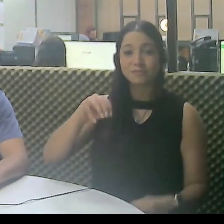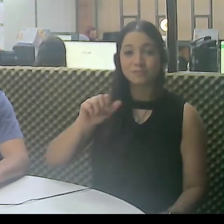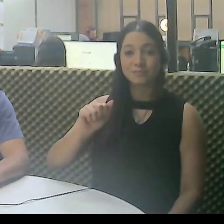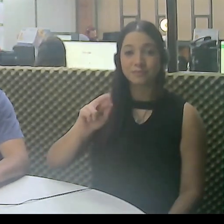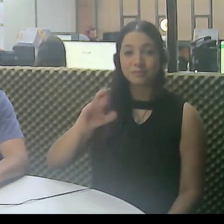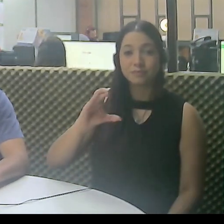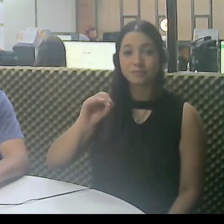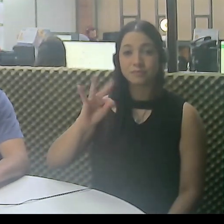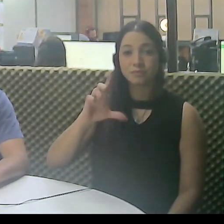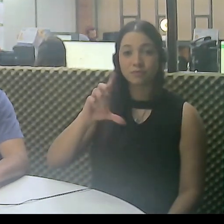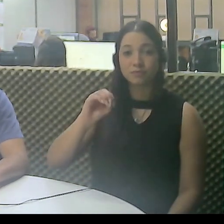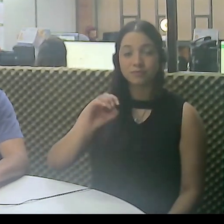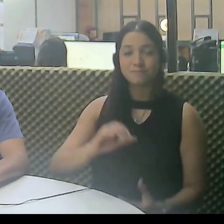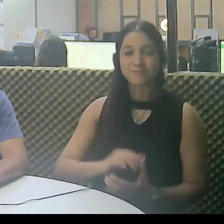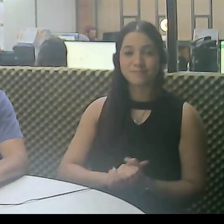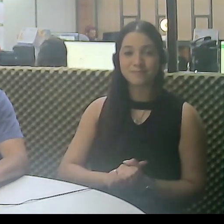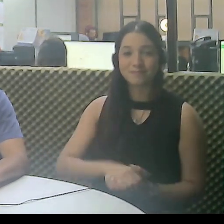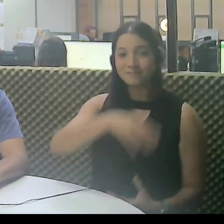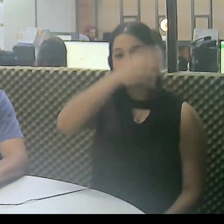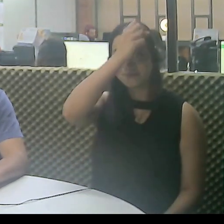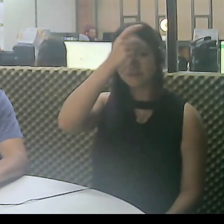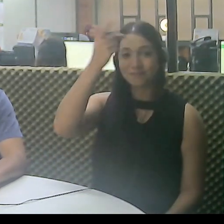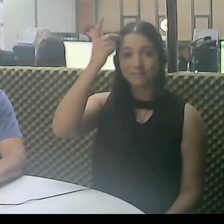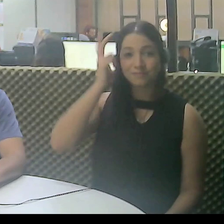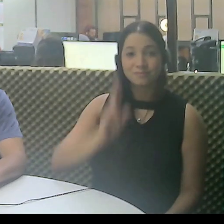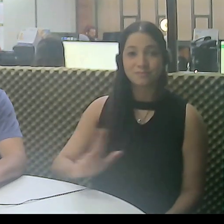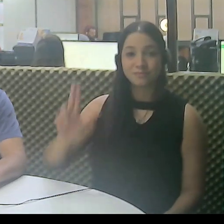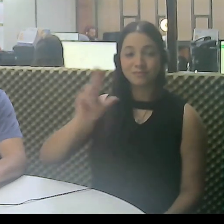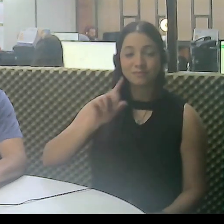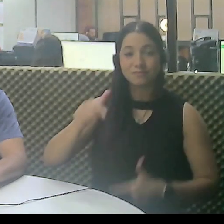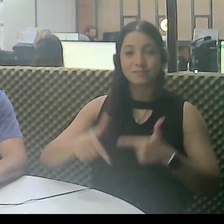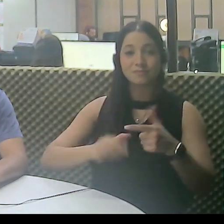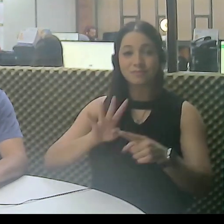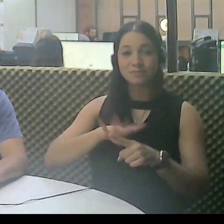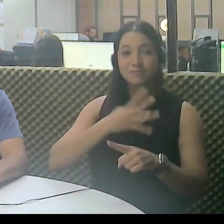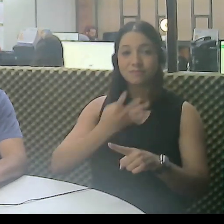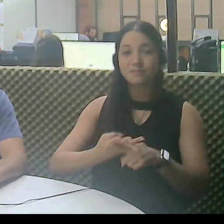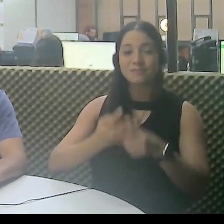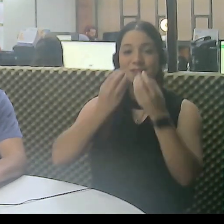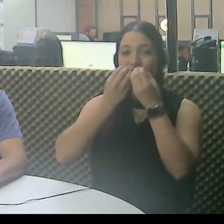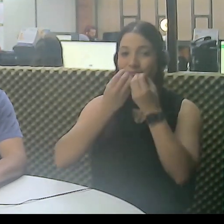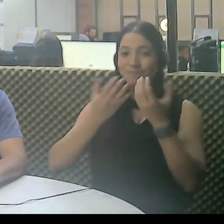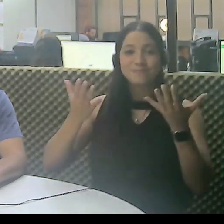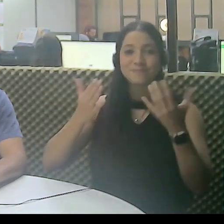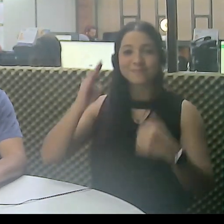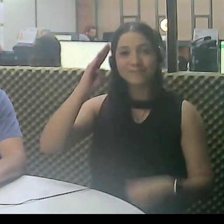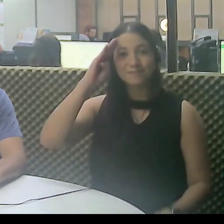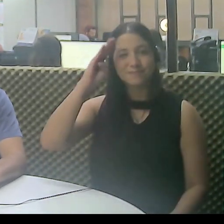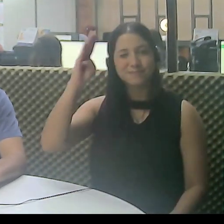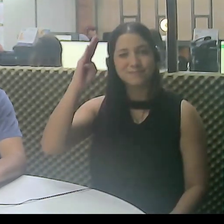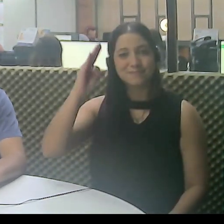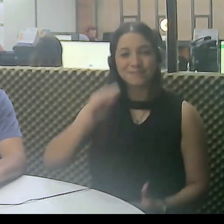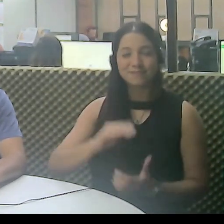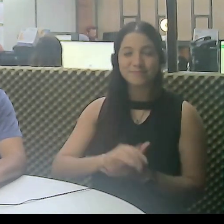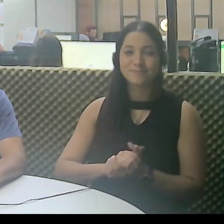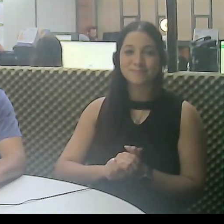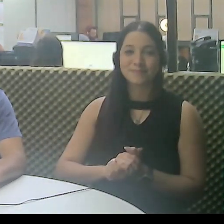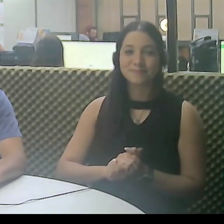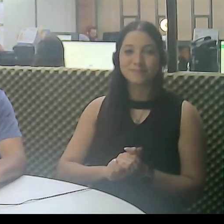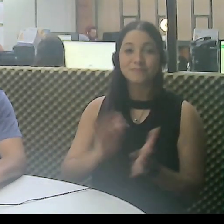Comunicação, Marco Túlio de Castro Kariman. Prefeitura de Uberlândia. Fazer mais, fazer bem. Até a